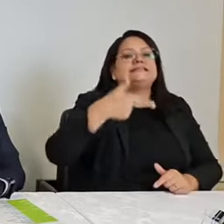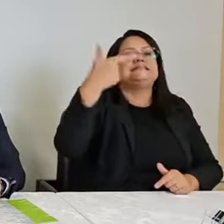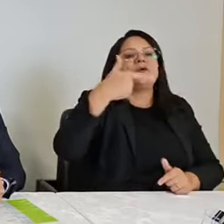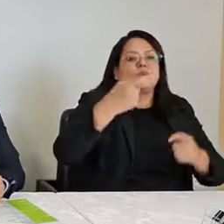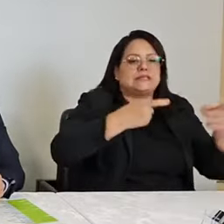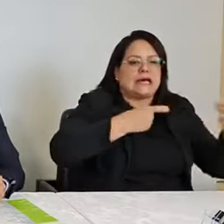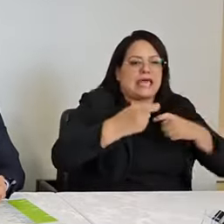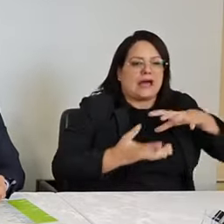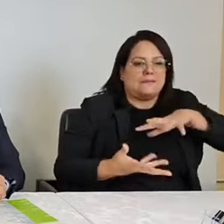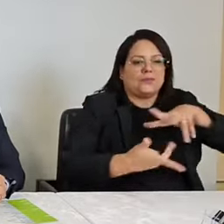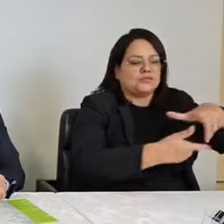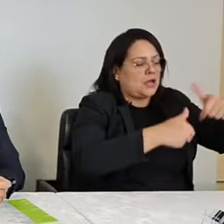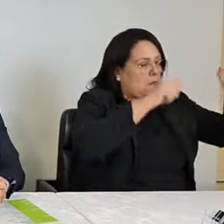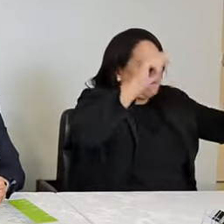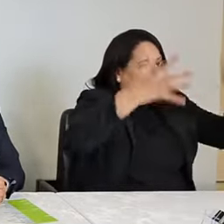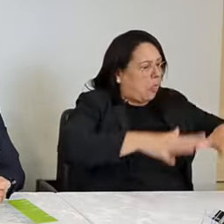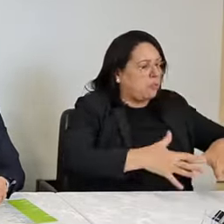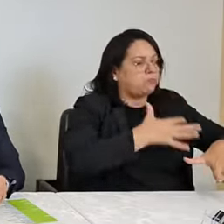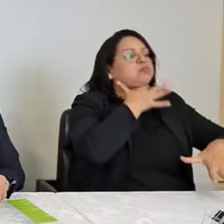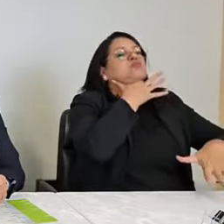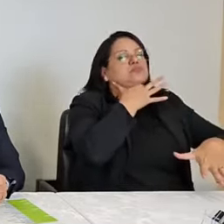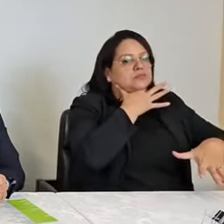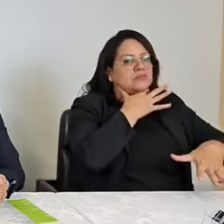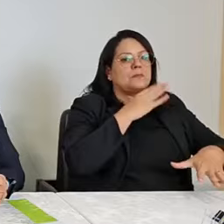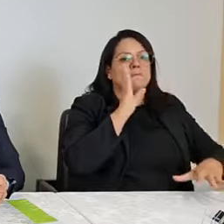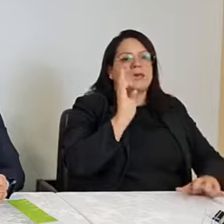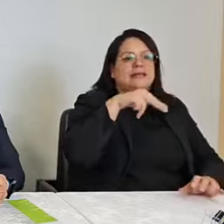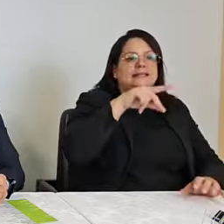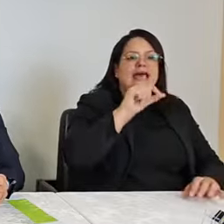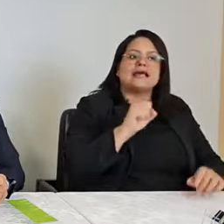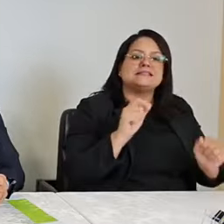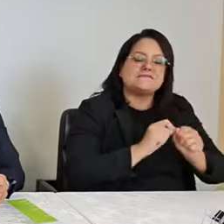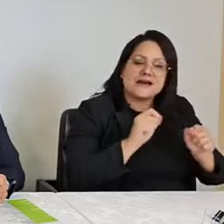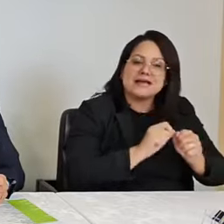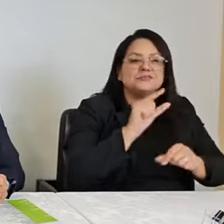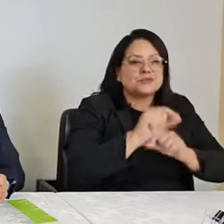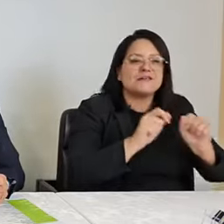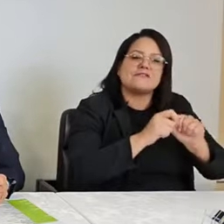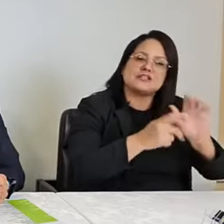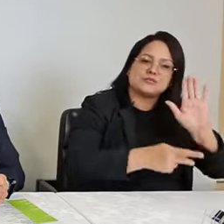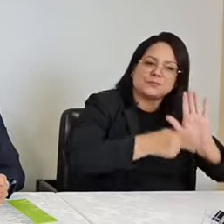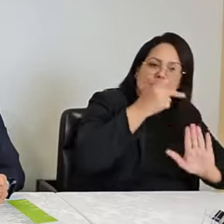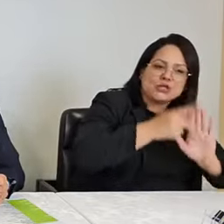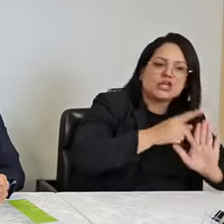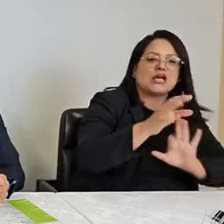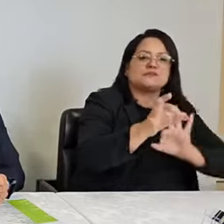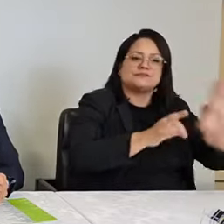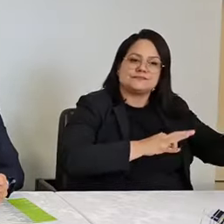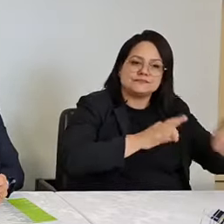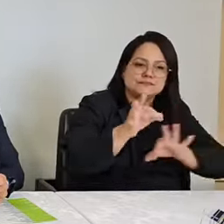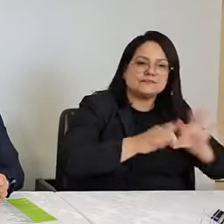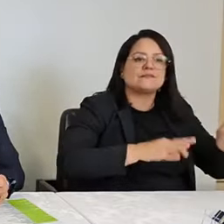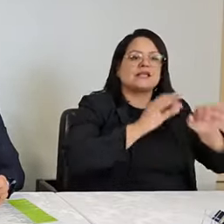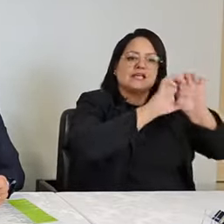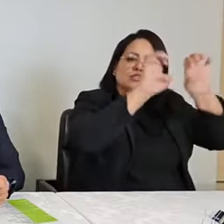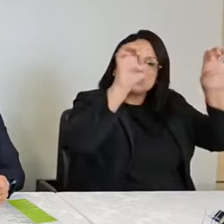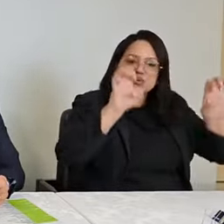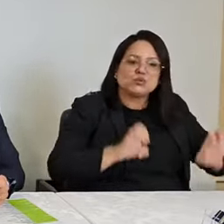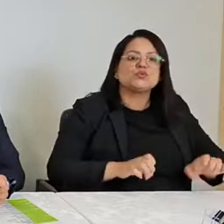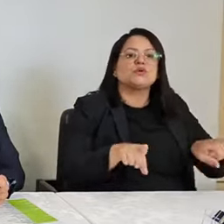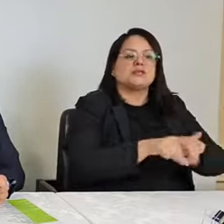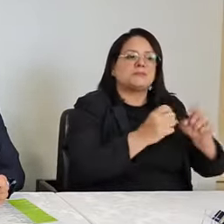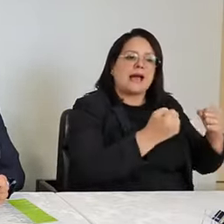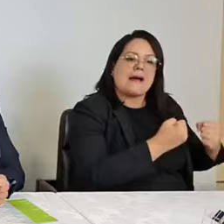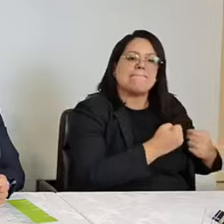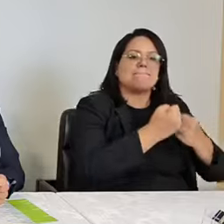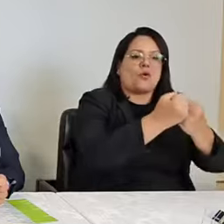Mundial. E o que esse banco de desenvolvimento faz? Ele faz projeto, faz infraestrutura e também apoia o pequeno e